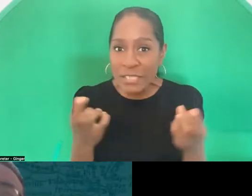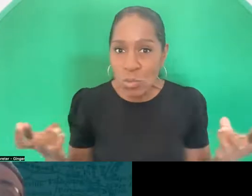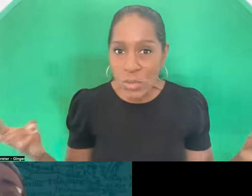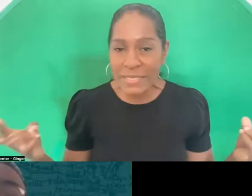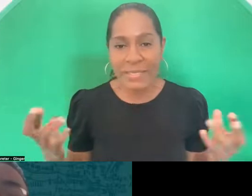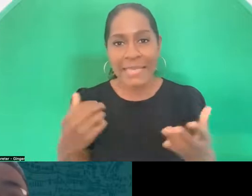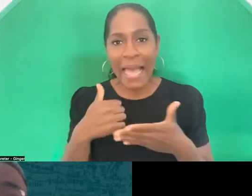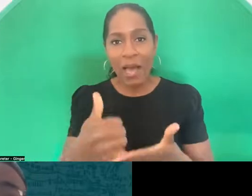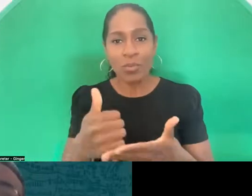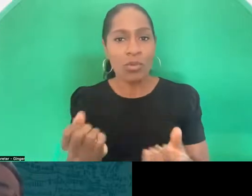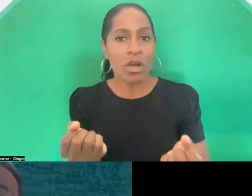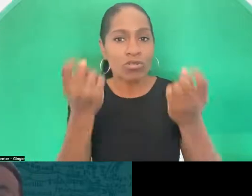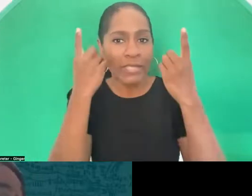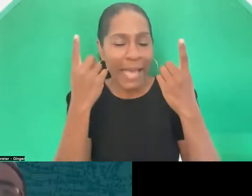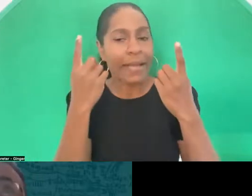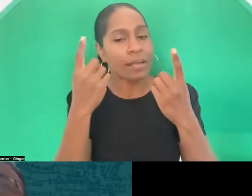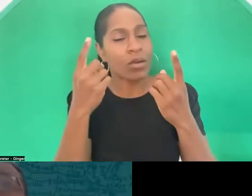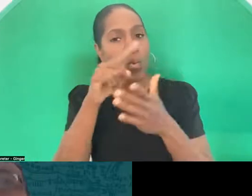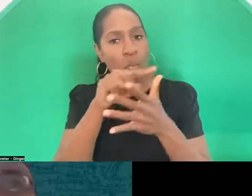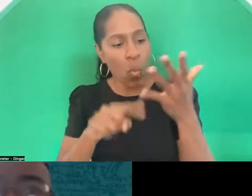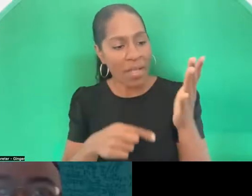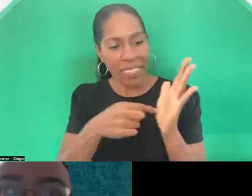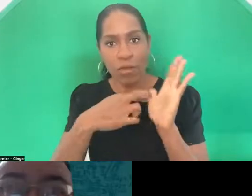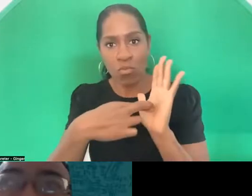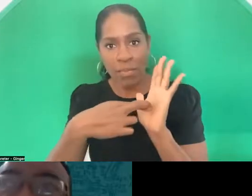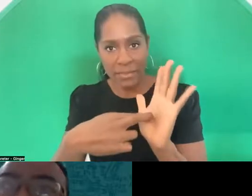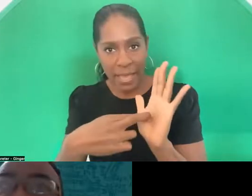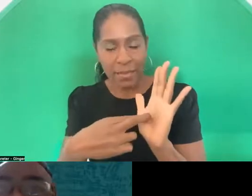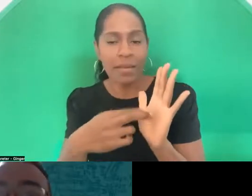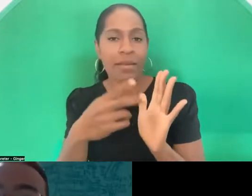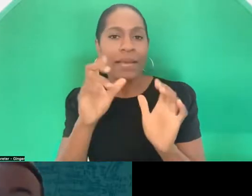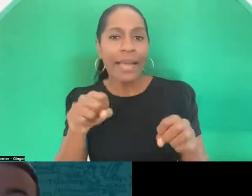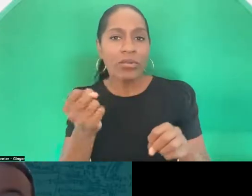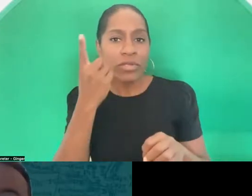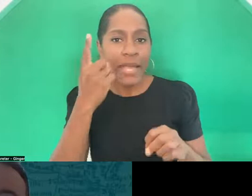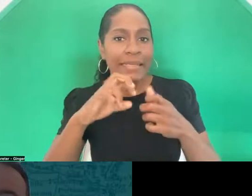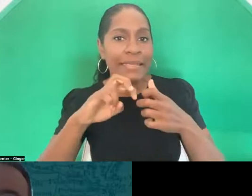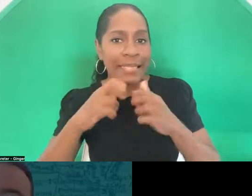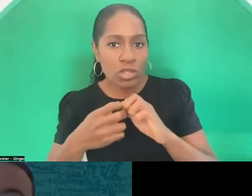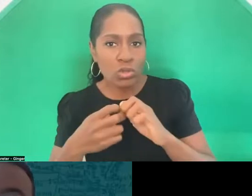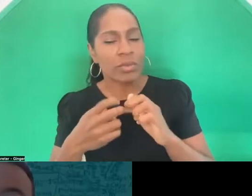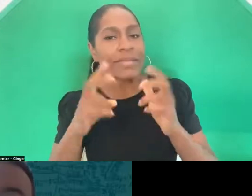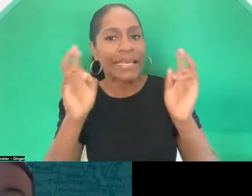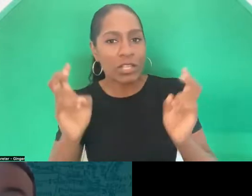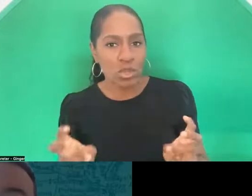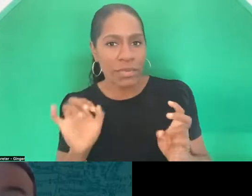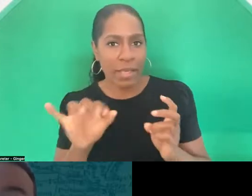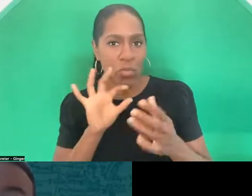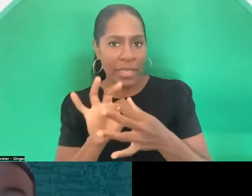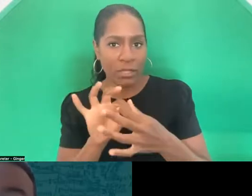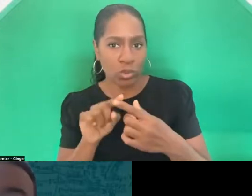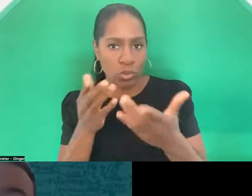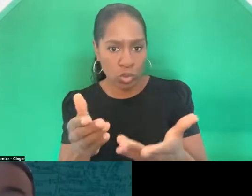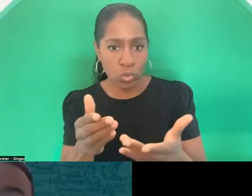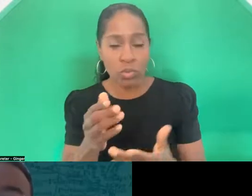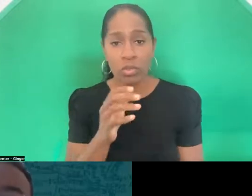diferentes cosas para que ustedes puedan entender Cuáles son los temas que están relacionados con ustedes y está esa